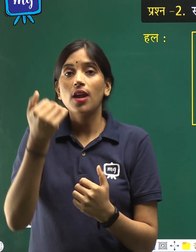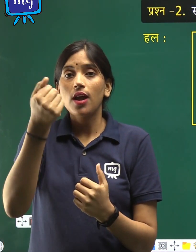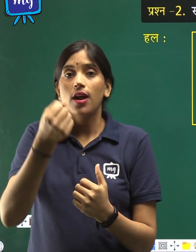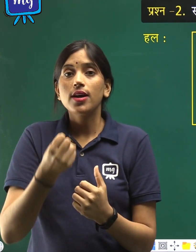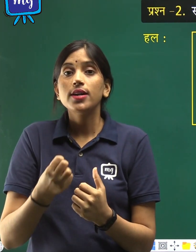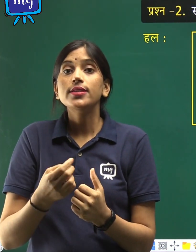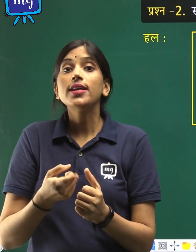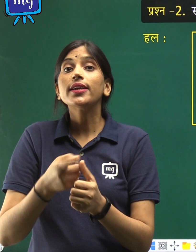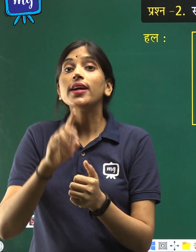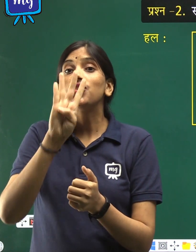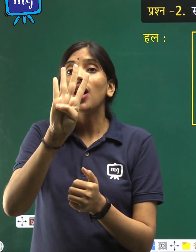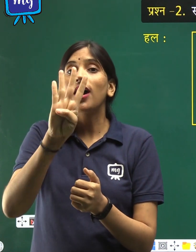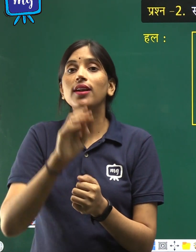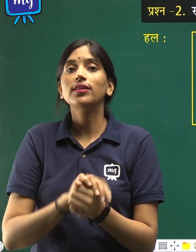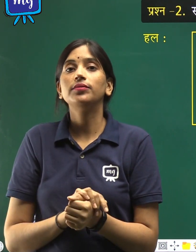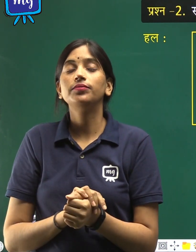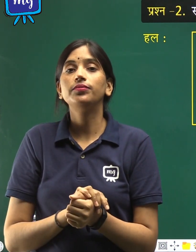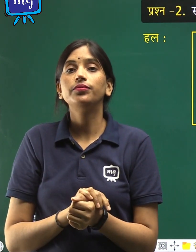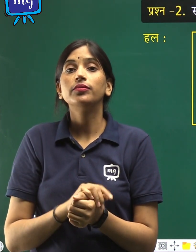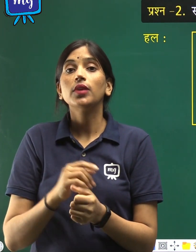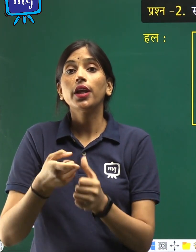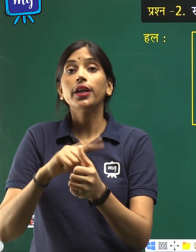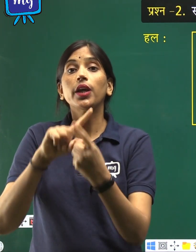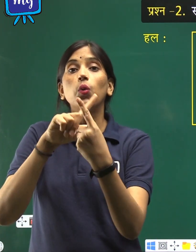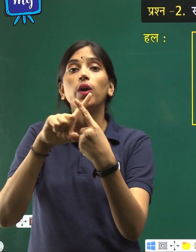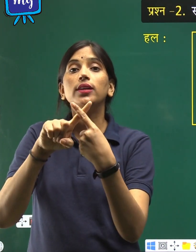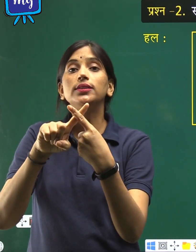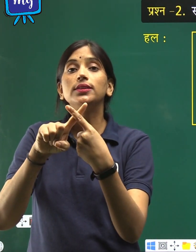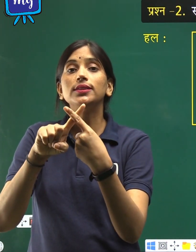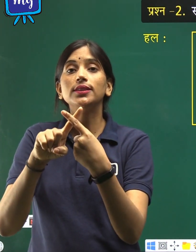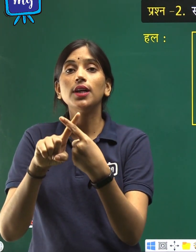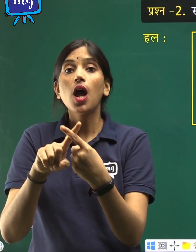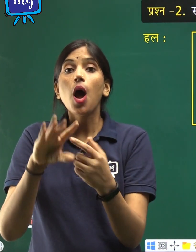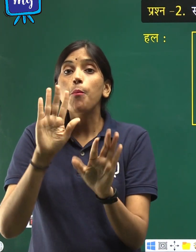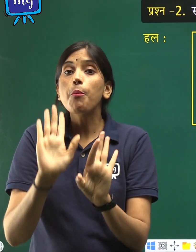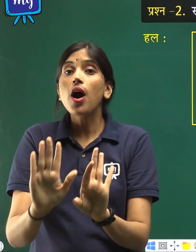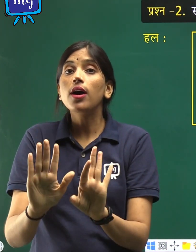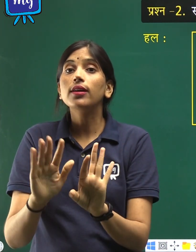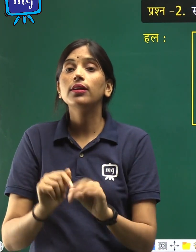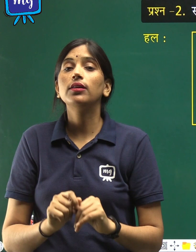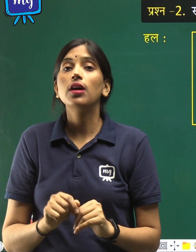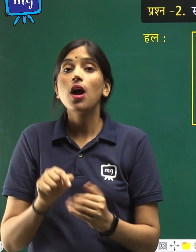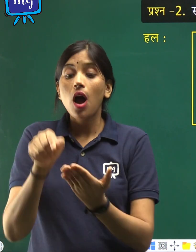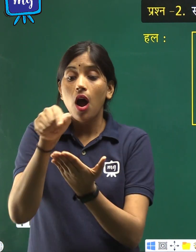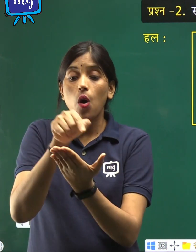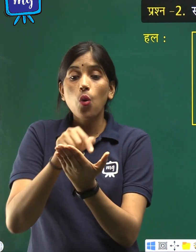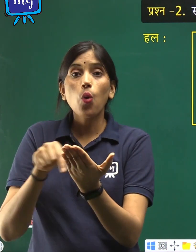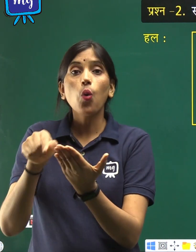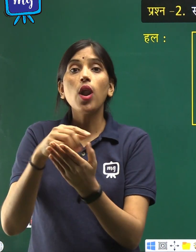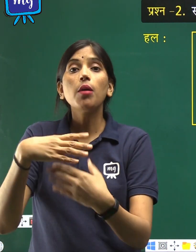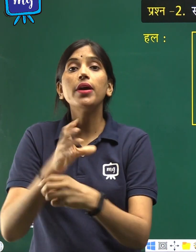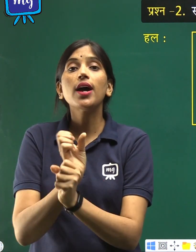संख्या 4 के गुणज पर गोला